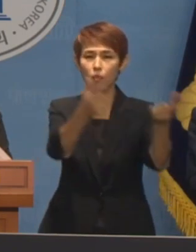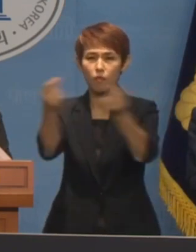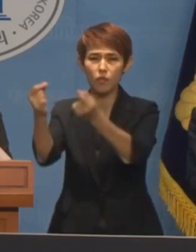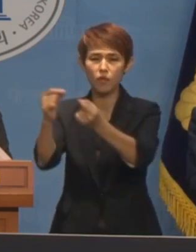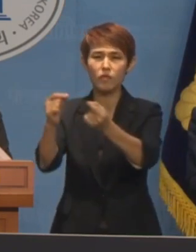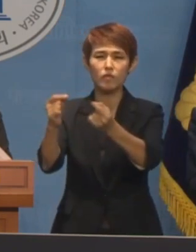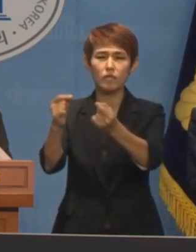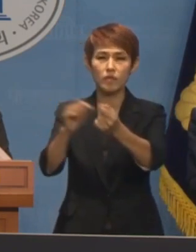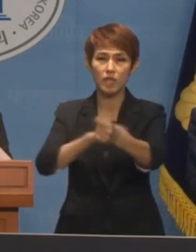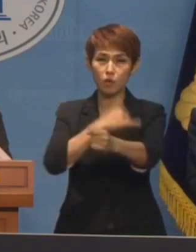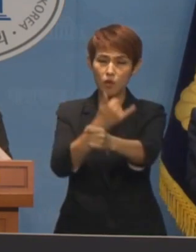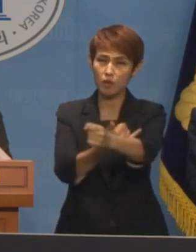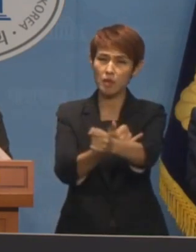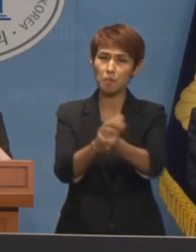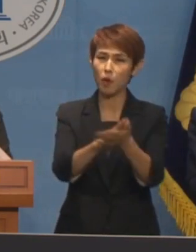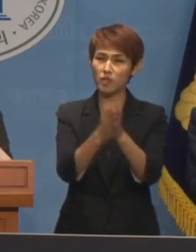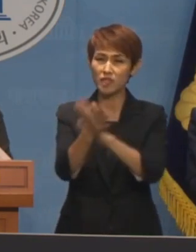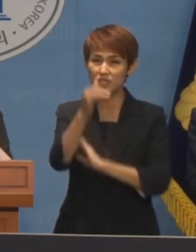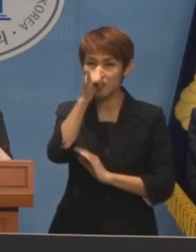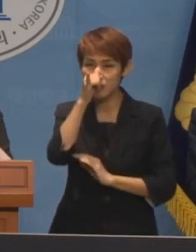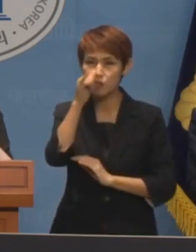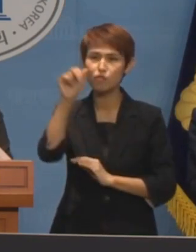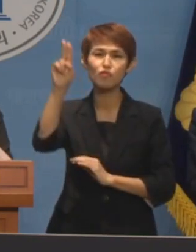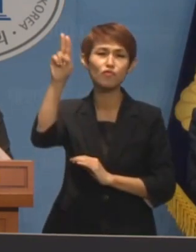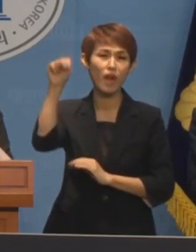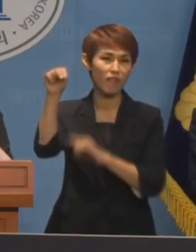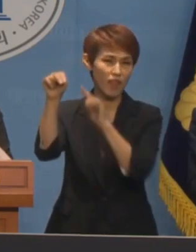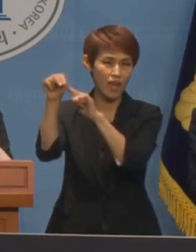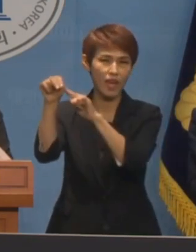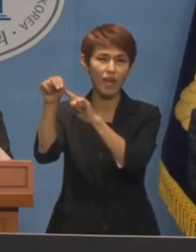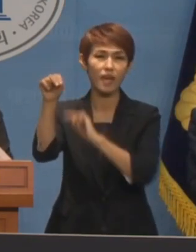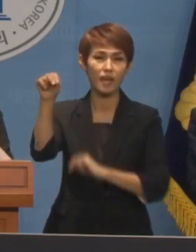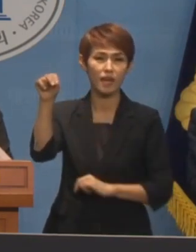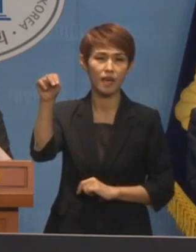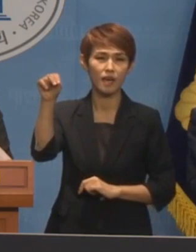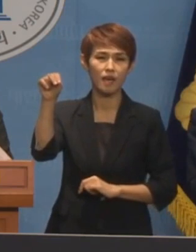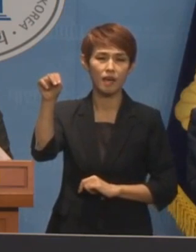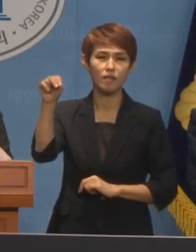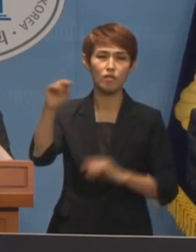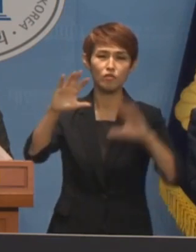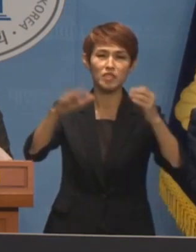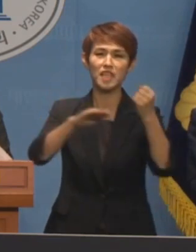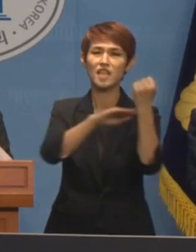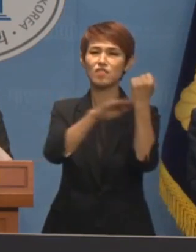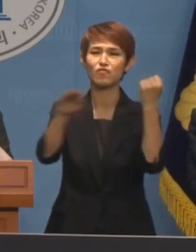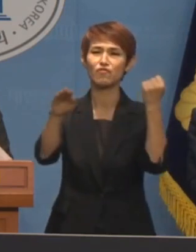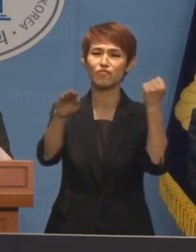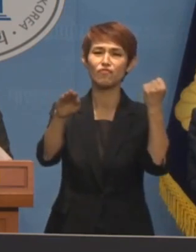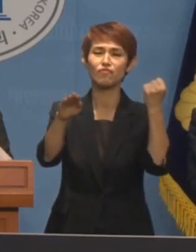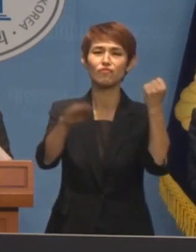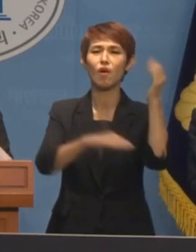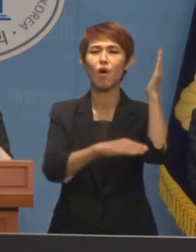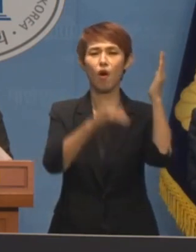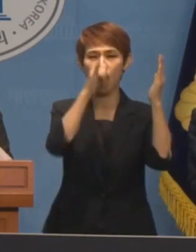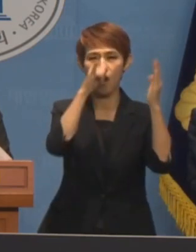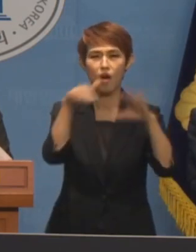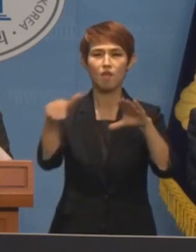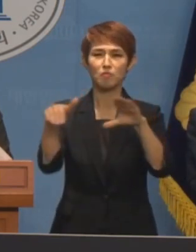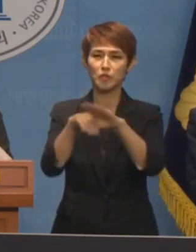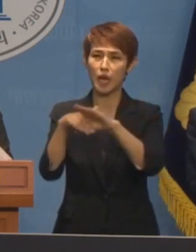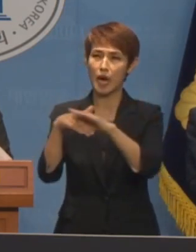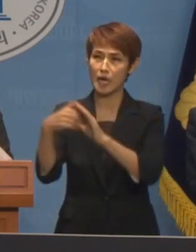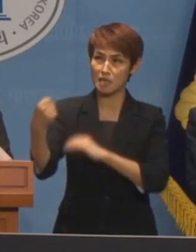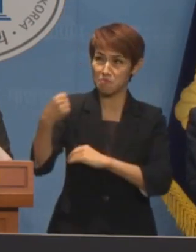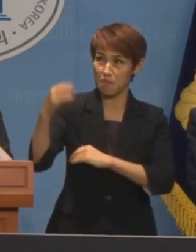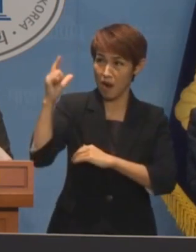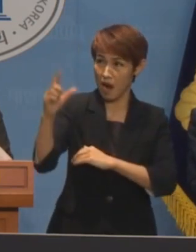변질된 인권을 강조하는 유엔에 대해 무지한 게 국제 기준을 들먹이며 문화 사대주의적